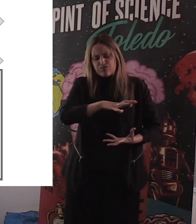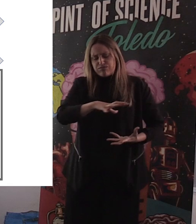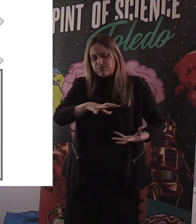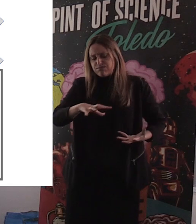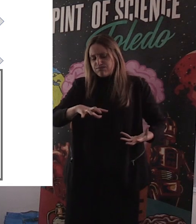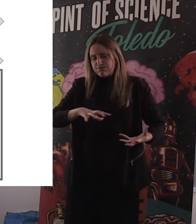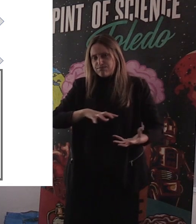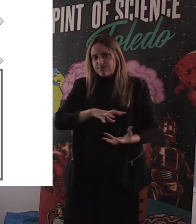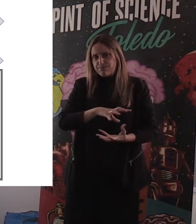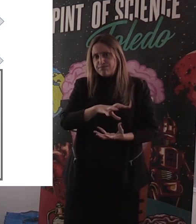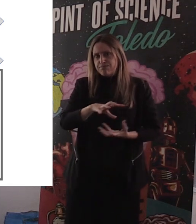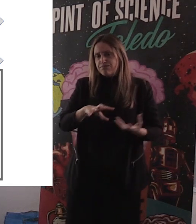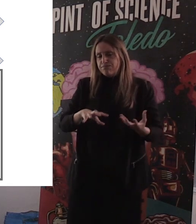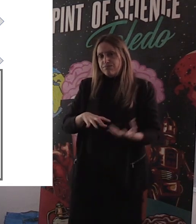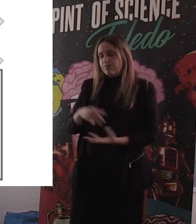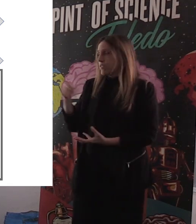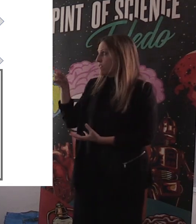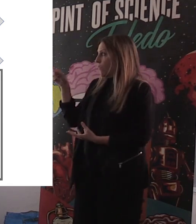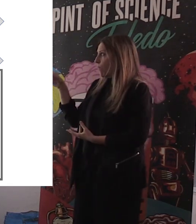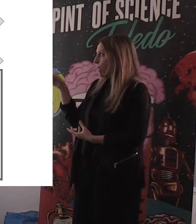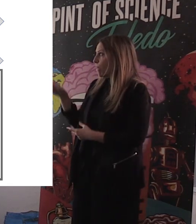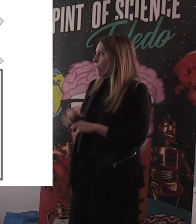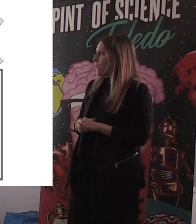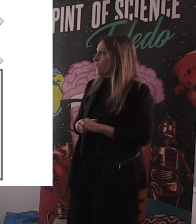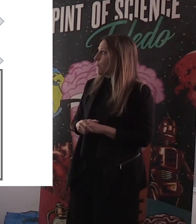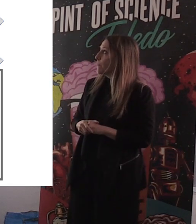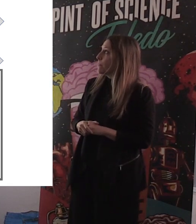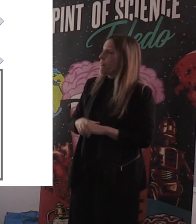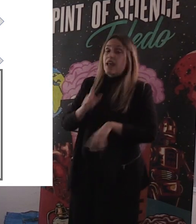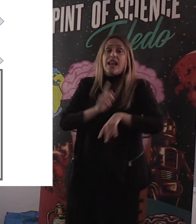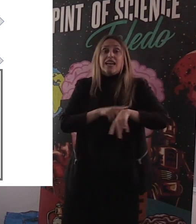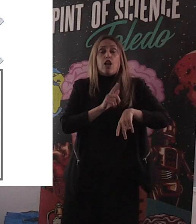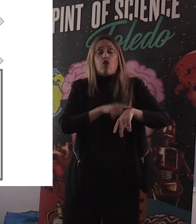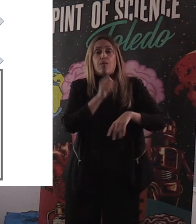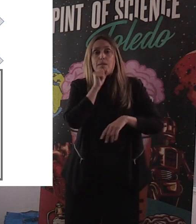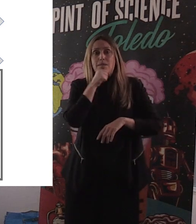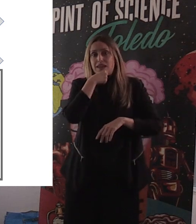La invención de esto se llama el reloj de la vejez.